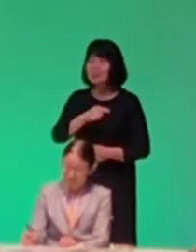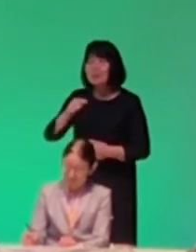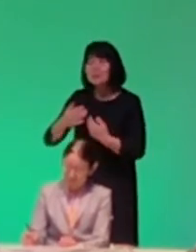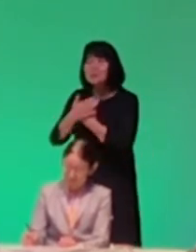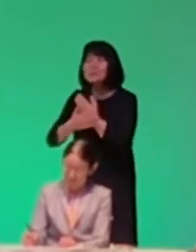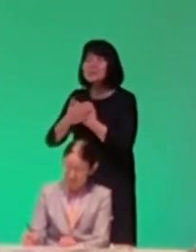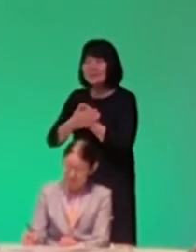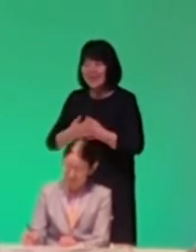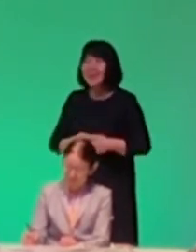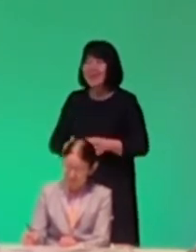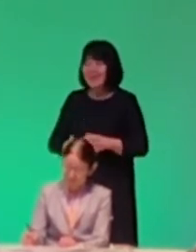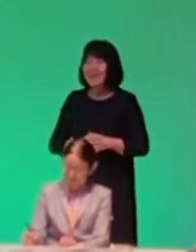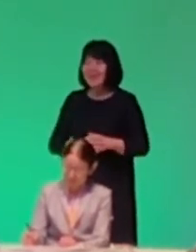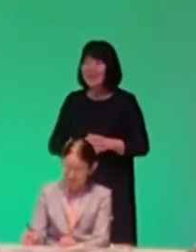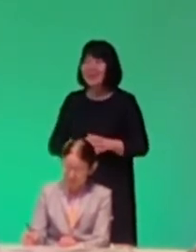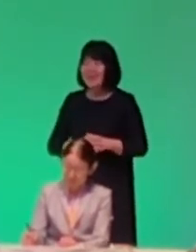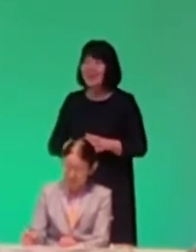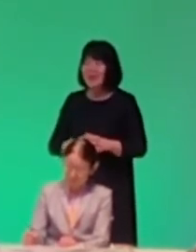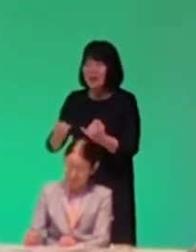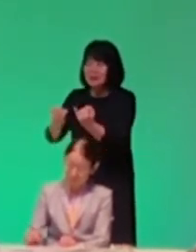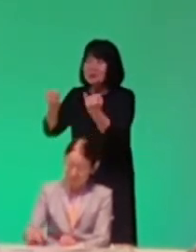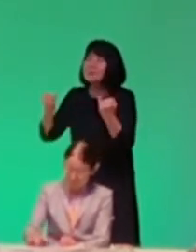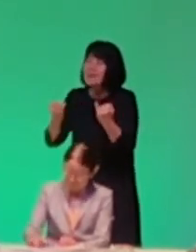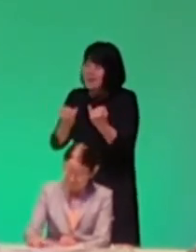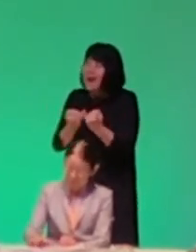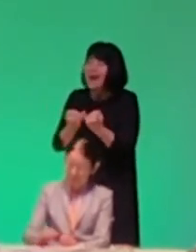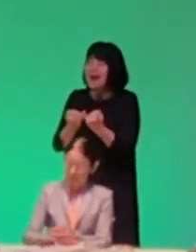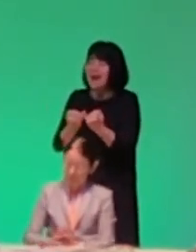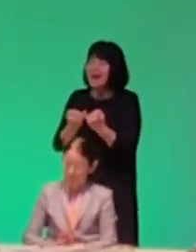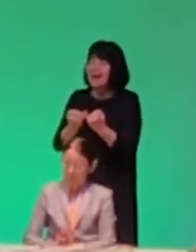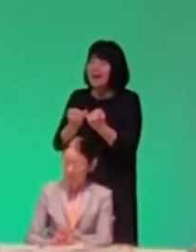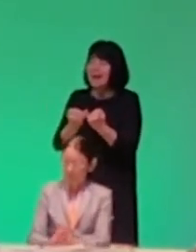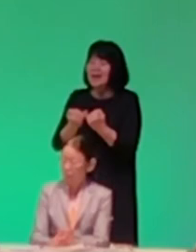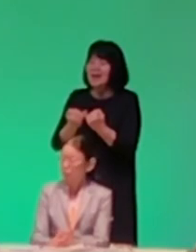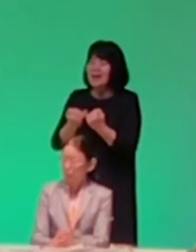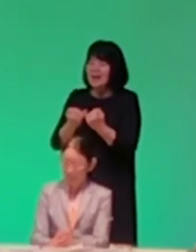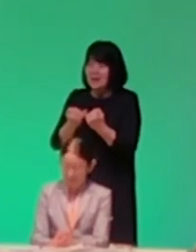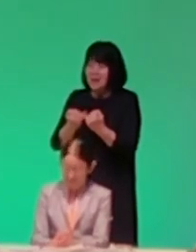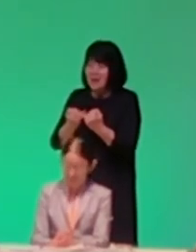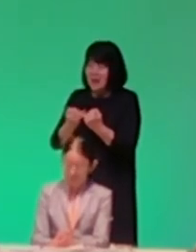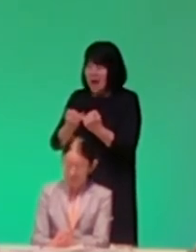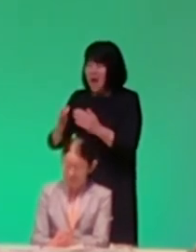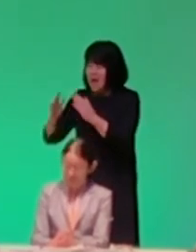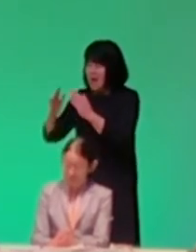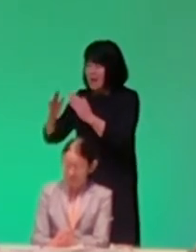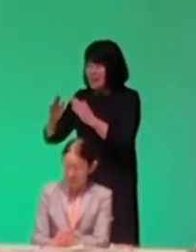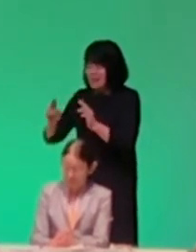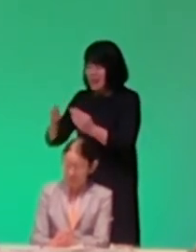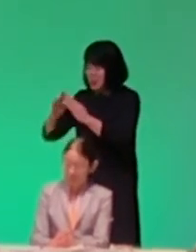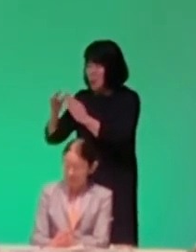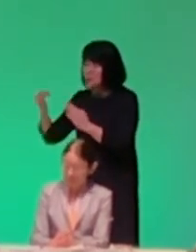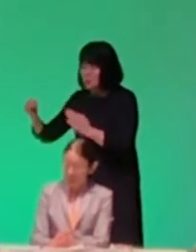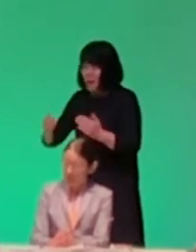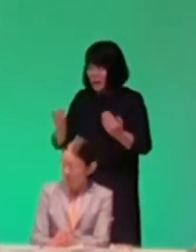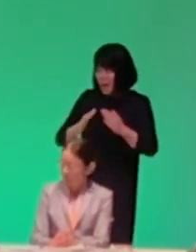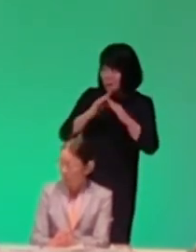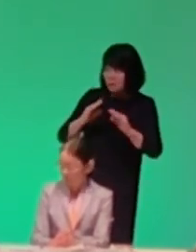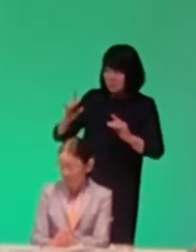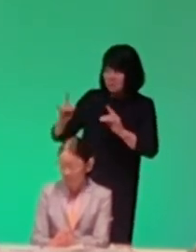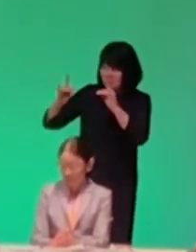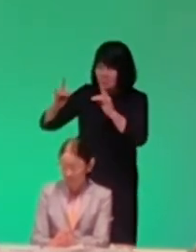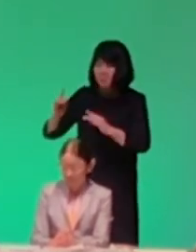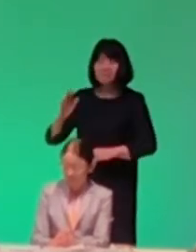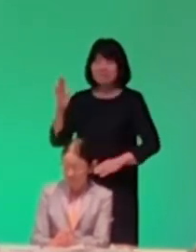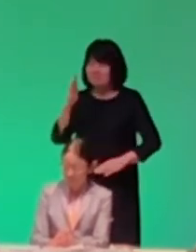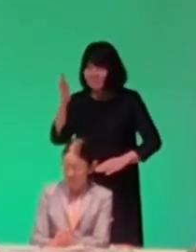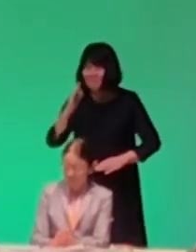でその女性がねバーサスで対立することは非常にナンセンスなんで、これはまず申し上げてお